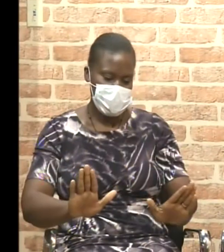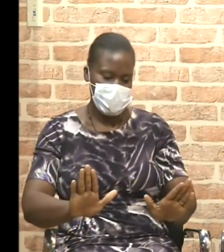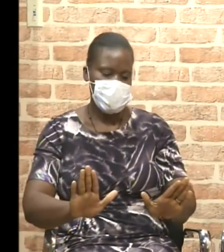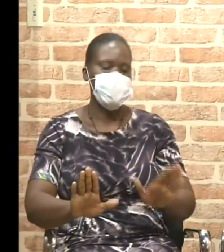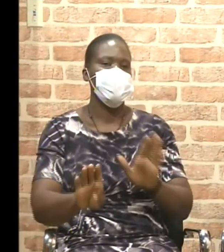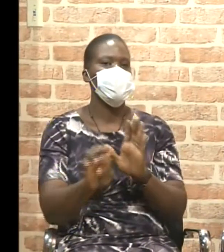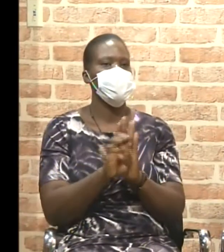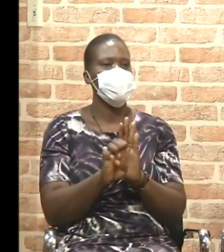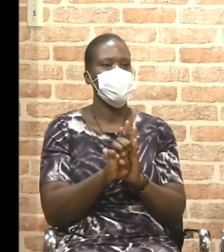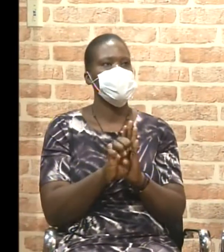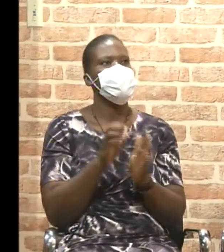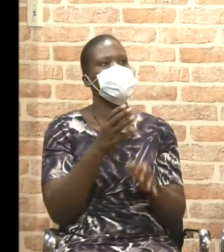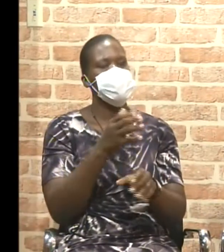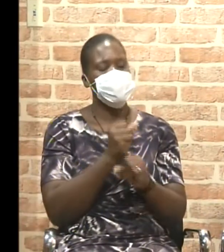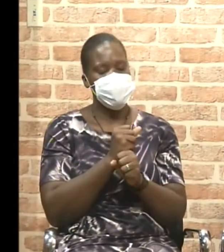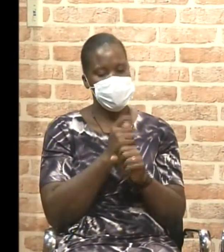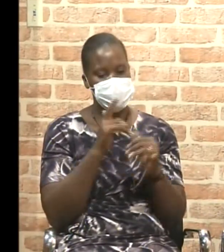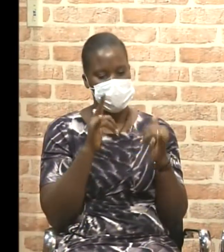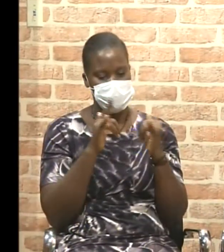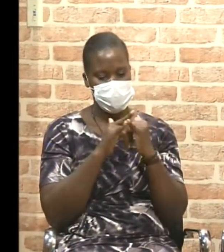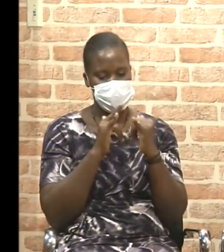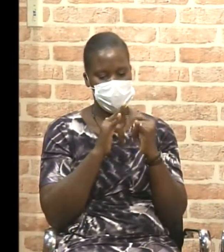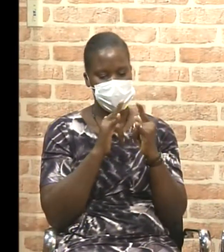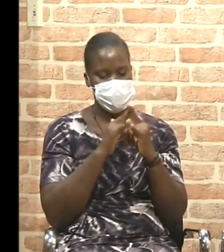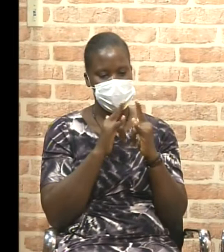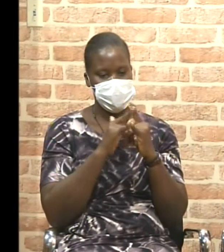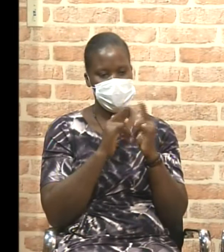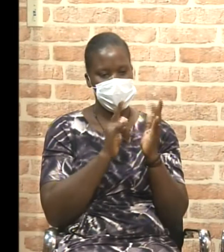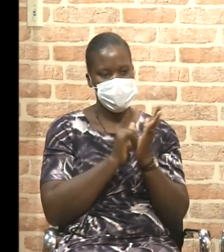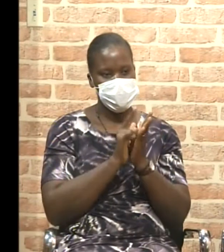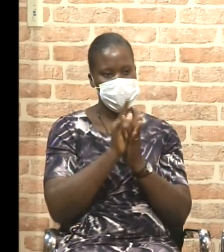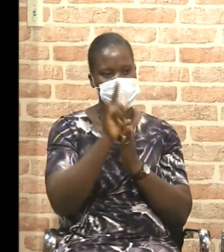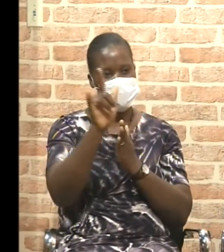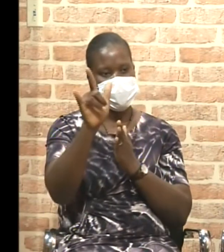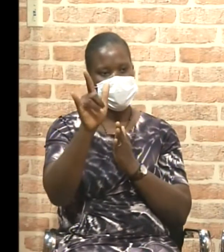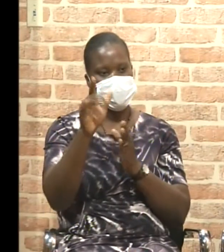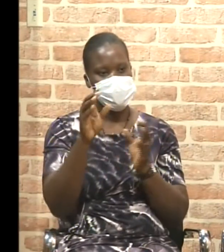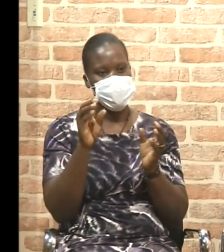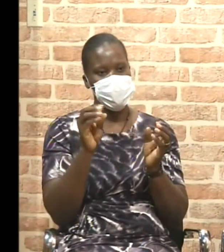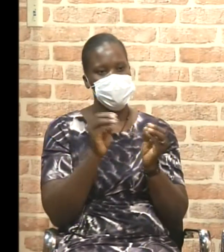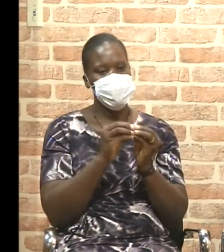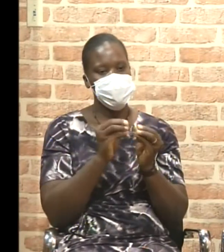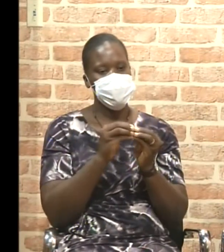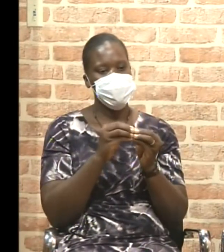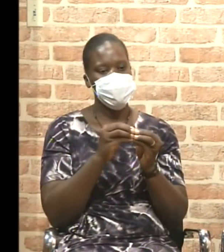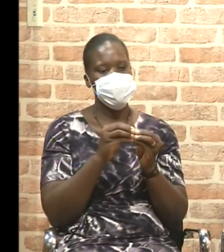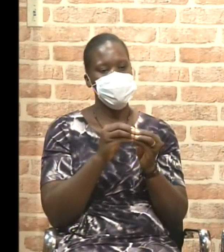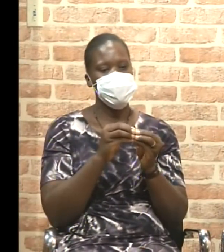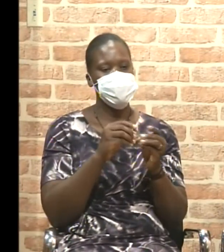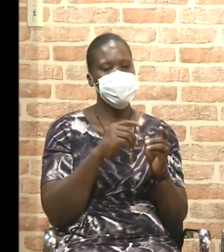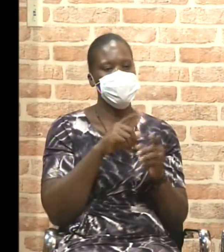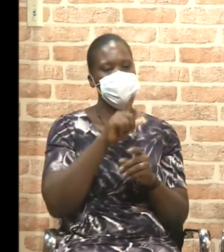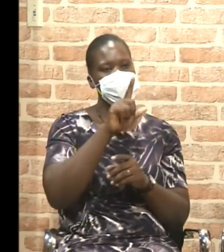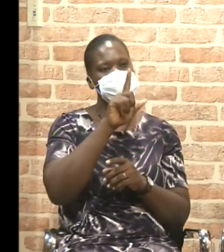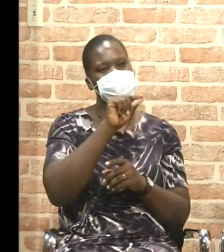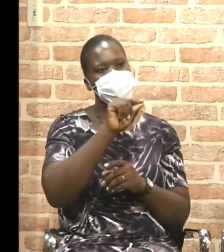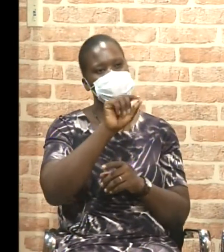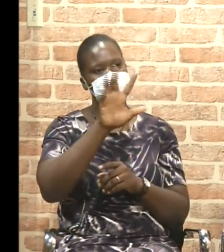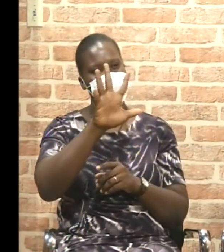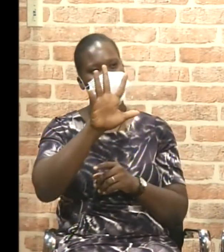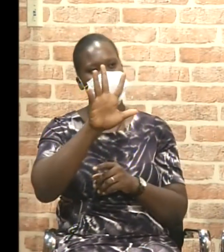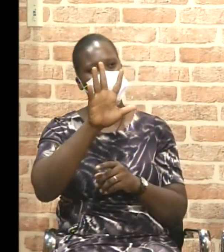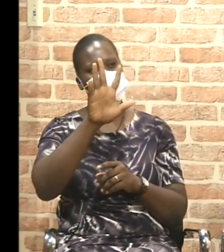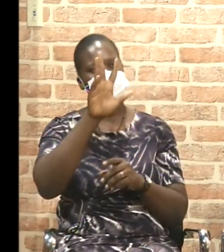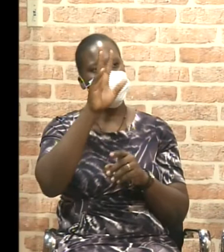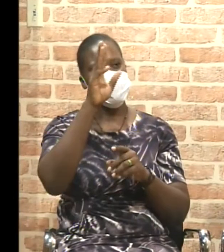la piste lui-même plus gros bail que nous capable faire depuis le 25 mai. L'aide du fait en prend et